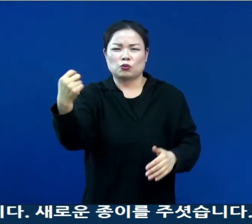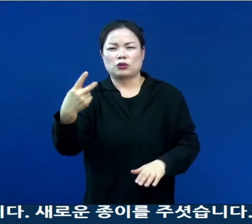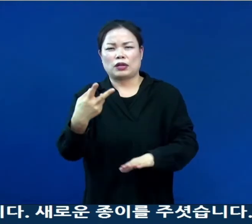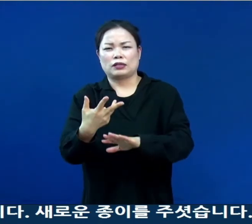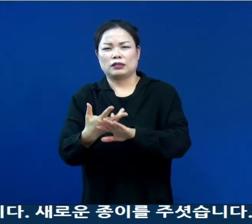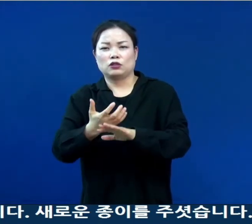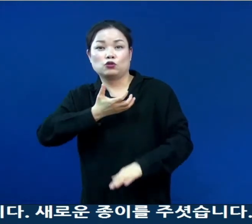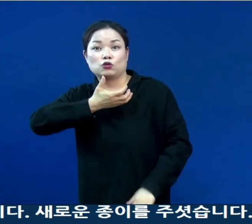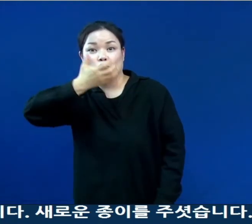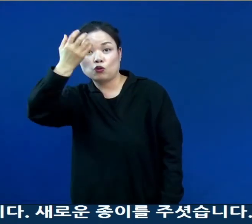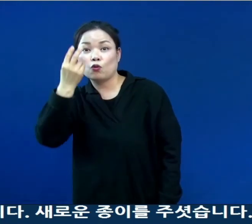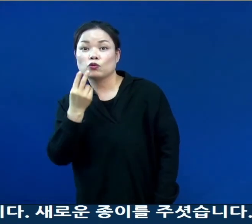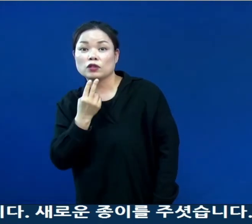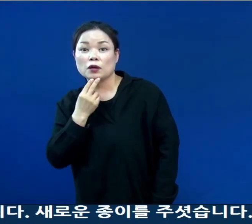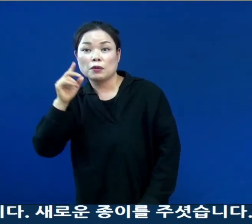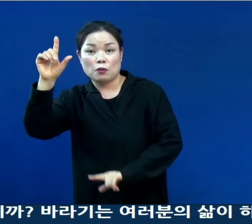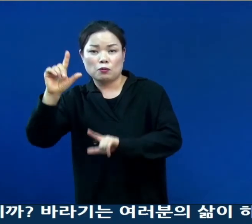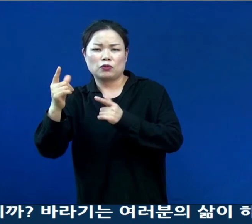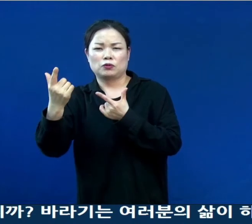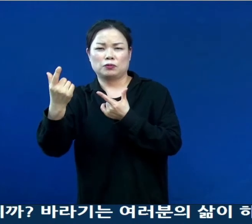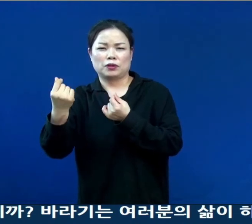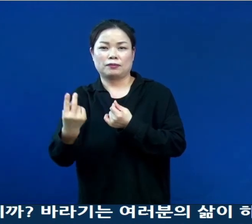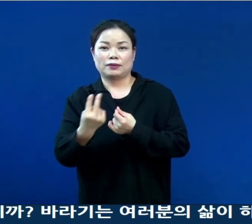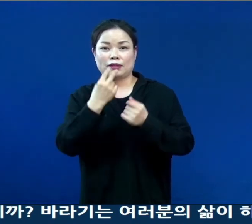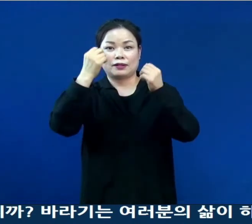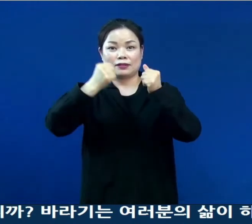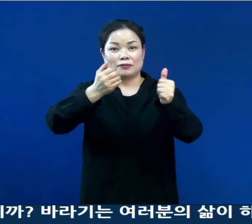다른 요셉의 모습으로 살아내십시오.